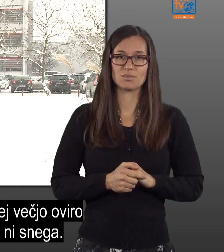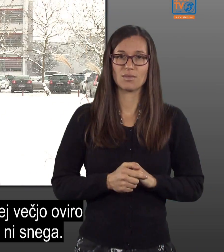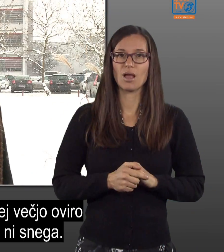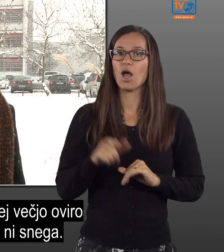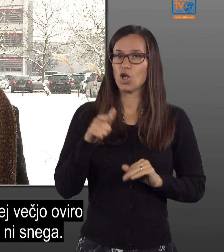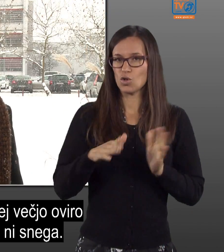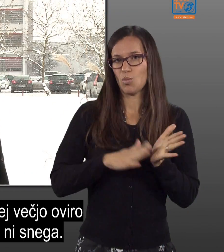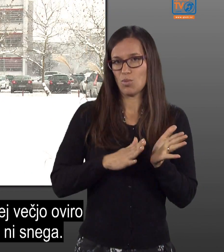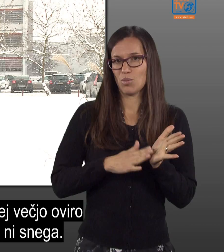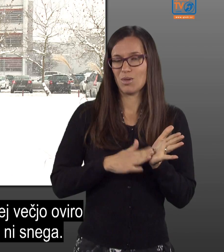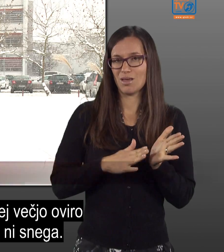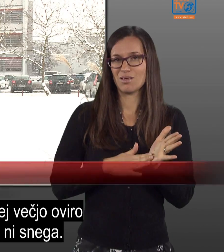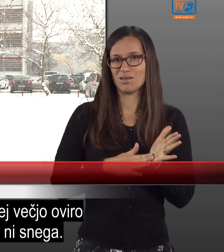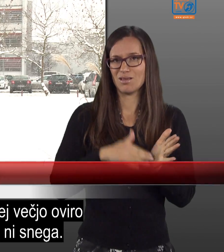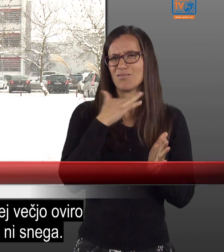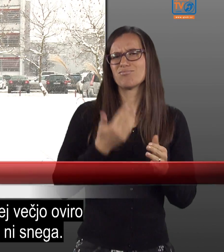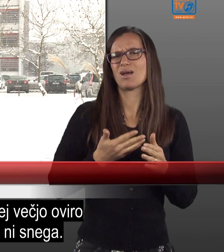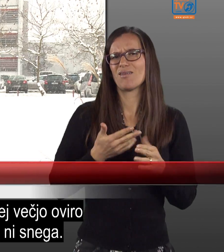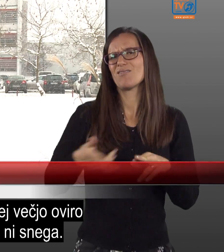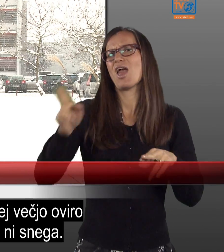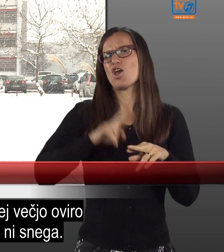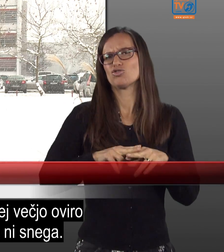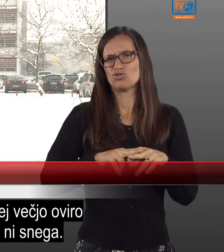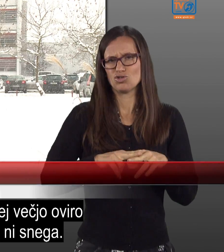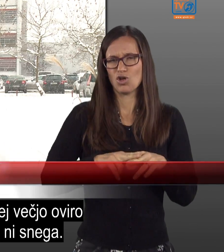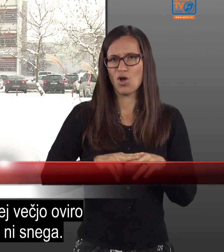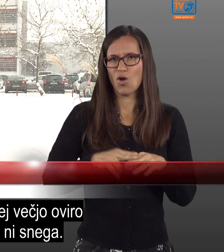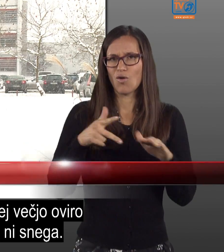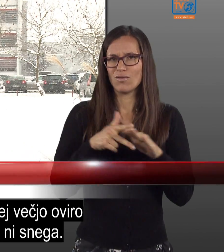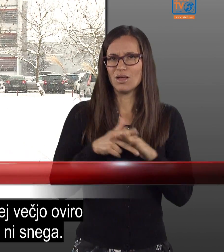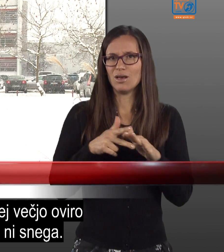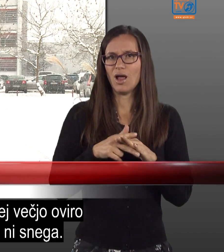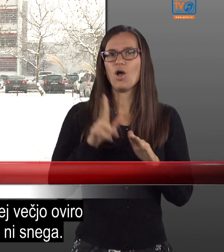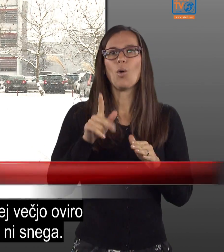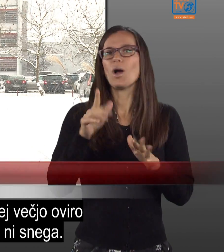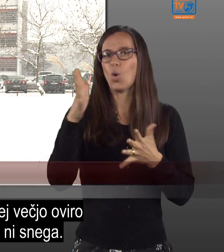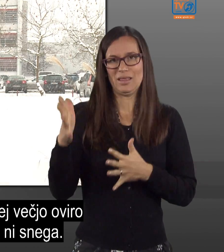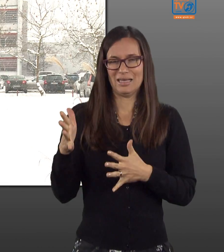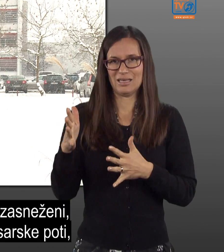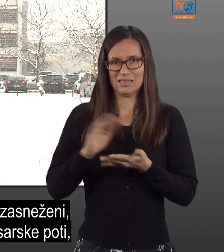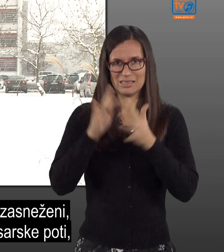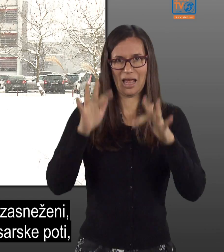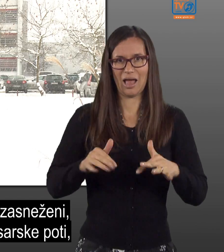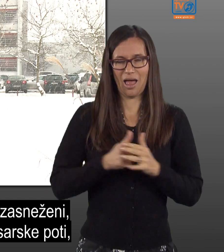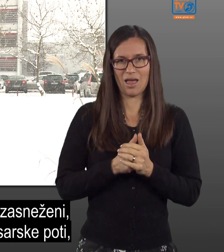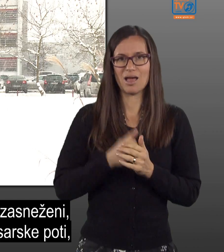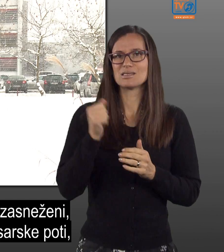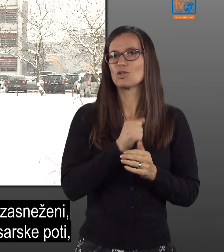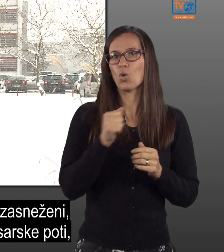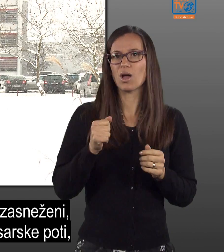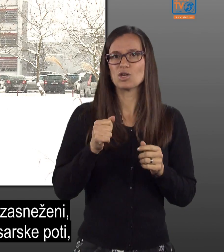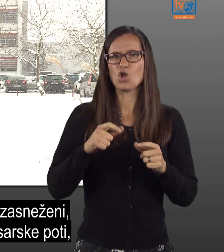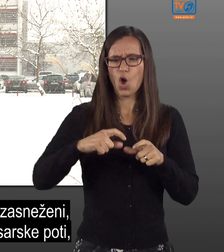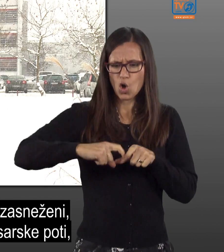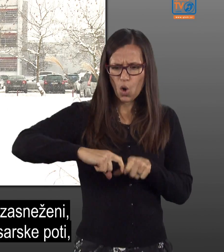To pomeni precej večjo oviro, kot pa, ko ni snega. Zato, ker so